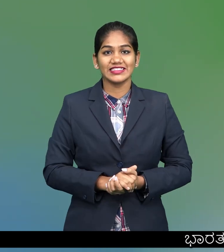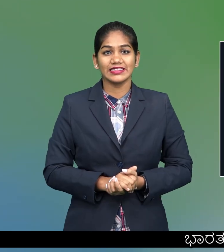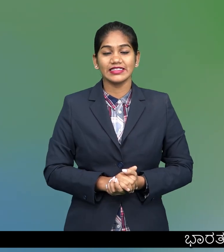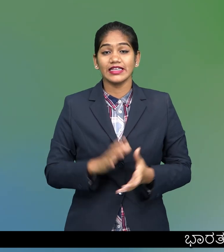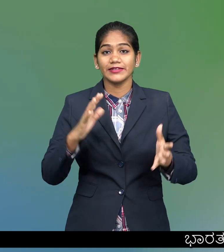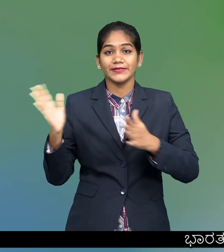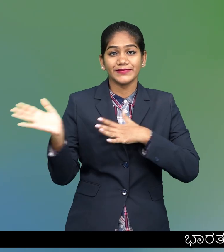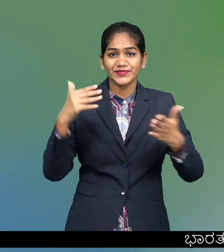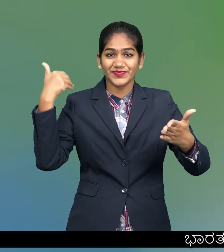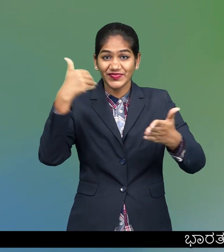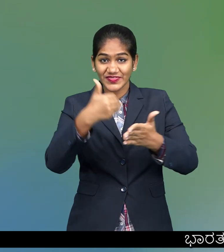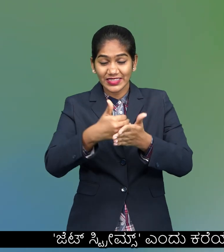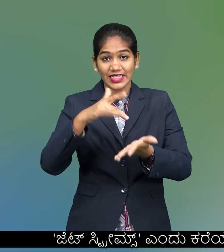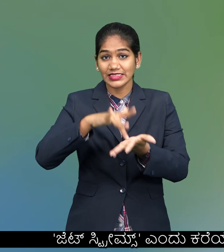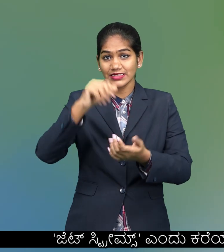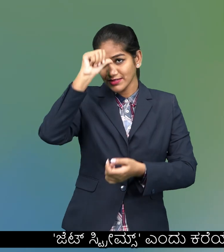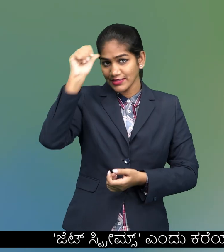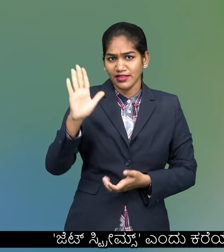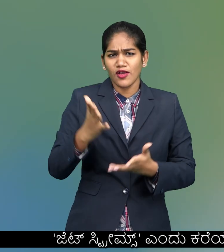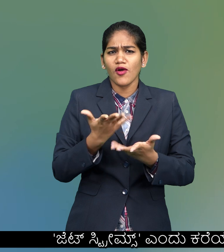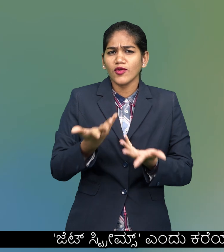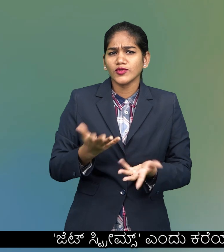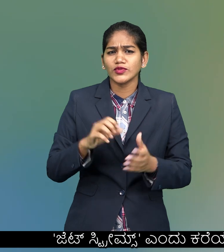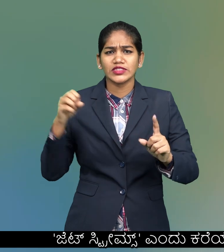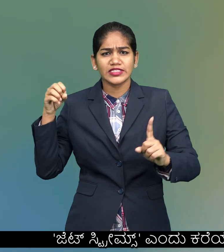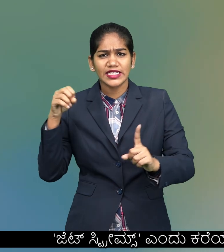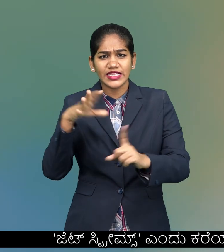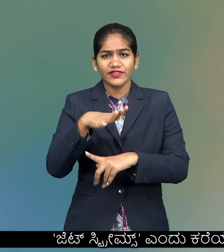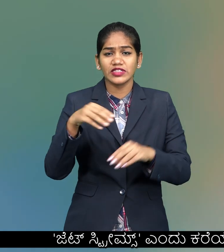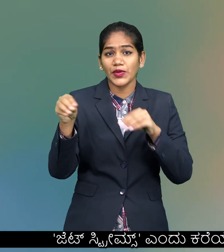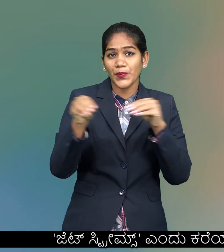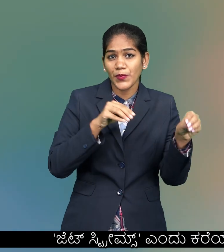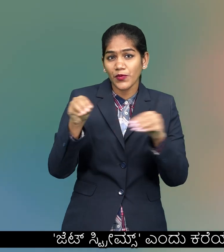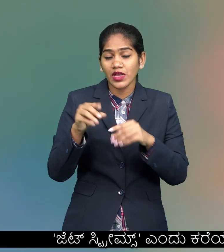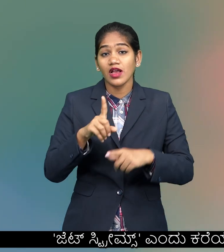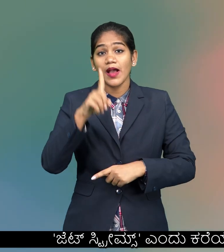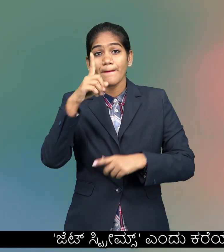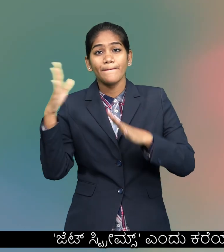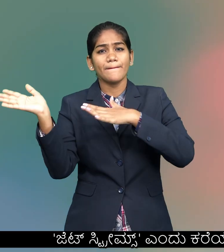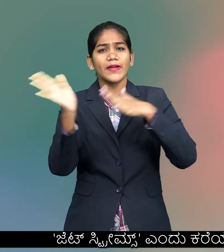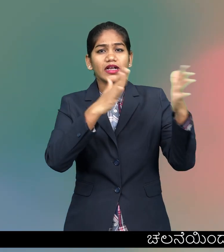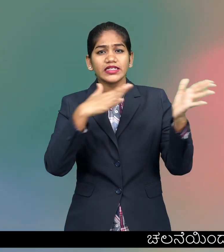ಭಾರತದ ಹವಾಮಾನವು ಜೆಟ್ ಸ್ಟ್ರೀಮ್ಸ್ ಎಂದು ಕರೆಯಲ್ಪಡುವ ಮೇಲಿನ ಗಾಳಿಯ ಪ್ರವಾಹಗಳ